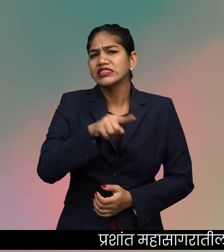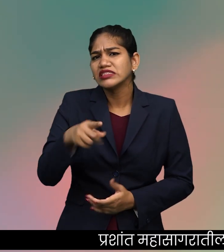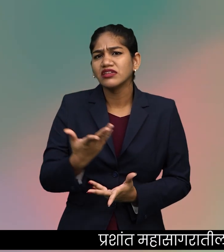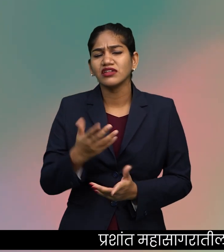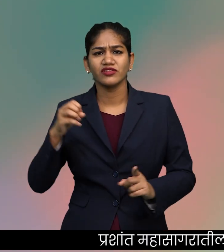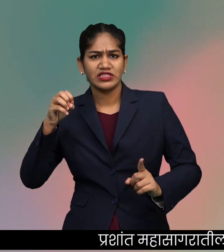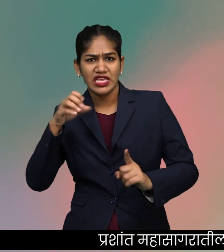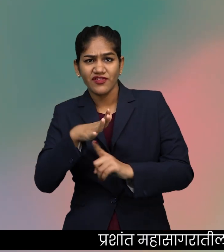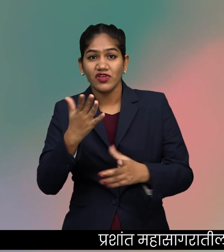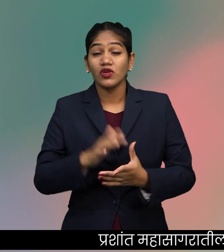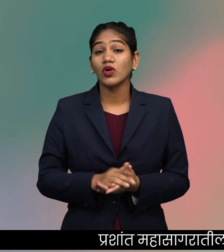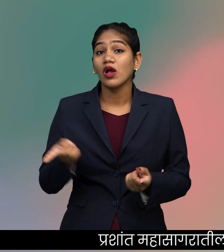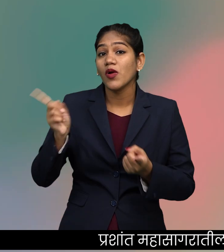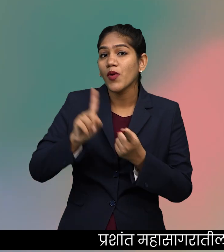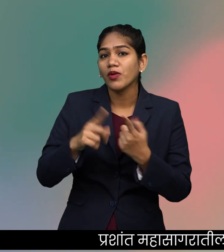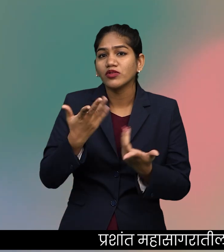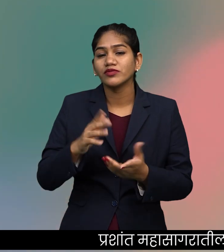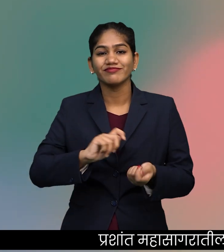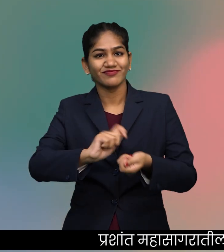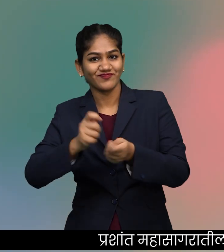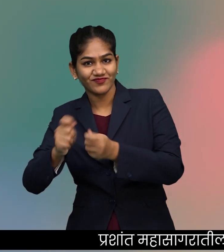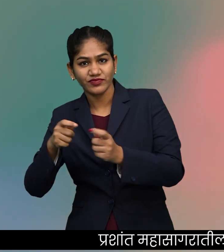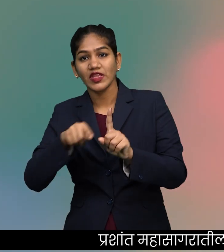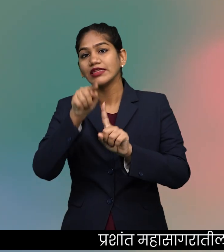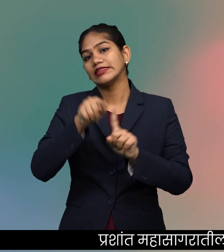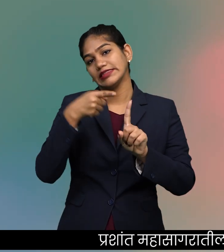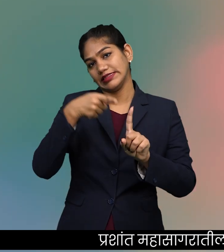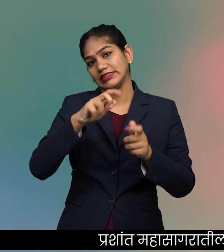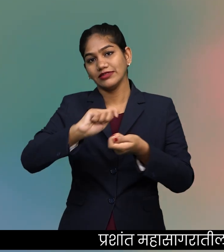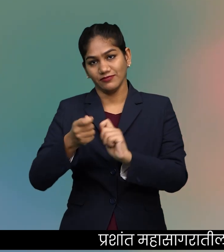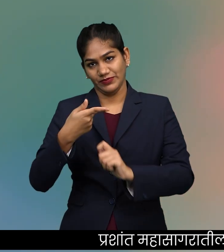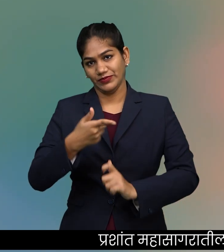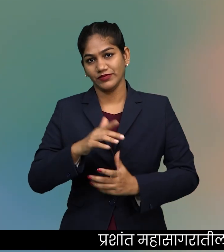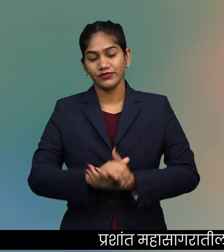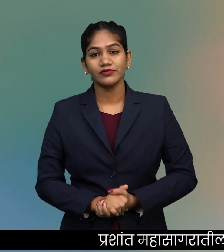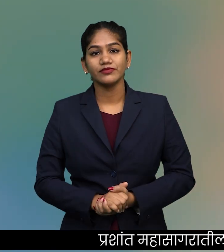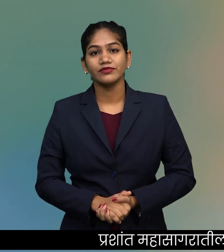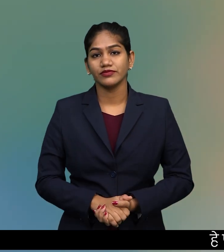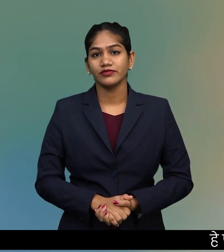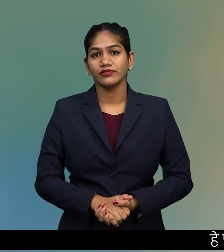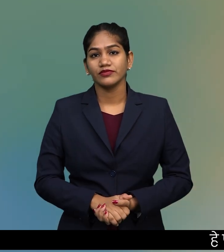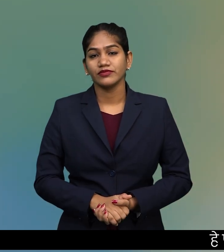प्रशांत महासागरातील तापमानातील बदलांमुळे होणारे हे परिणाम